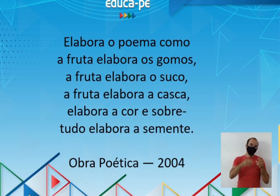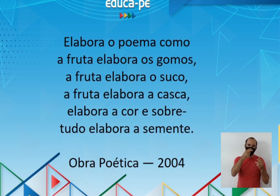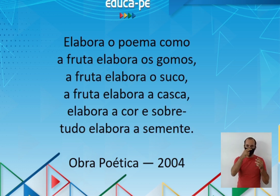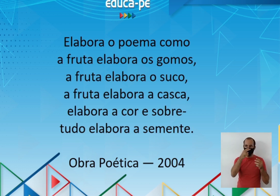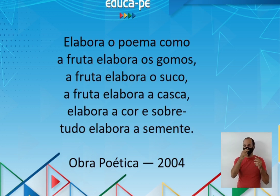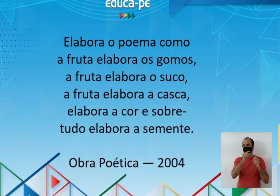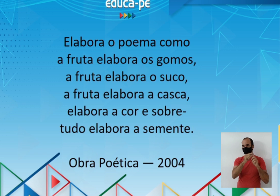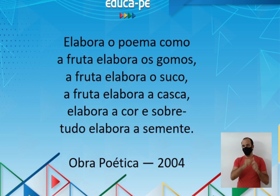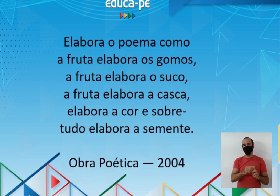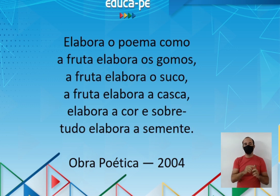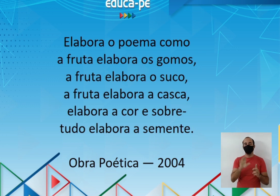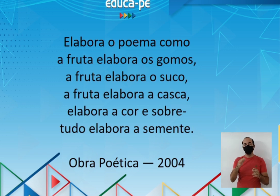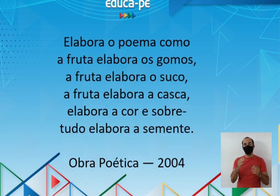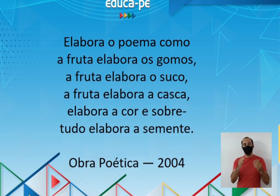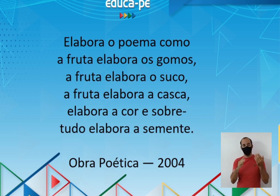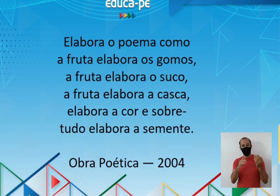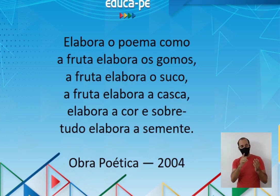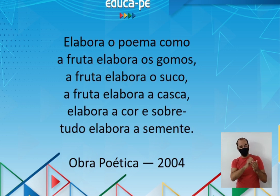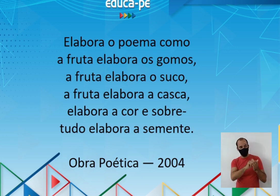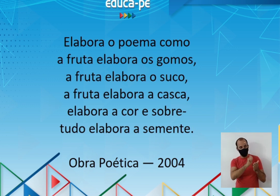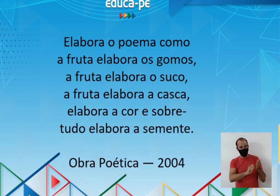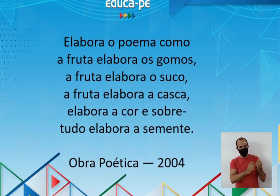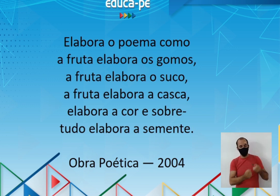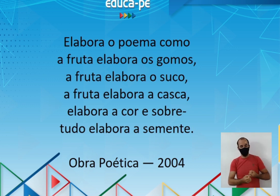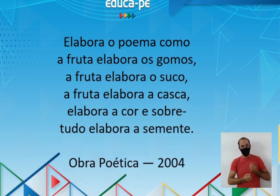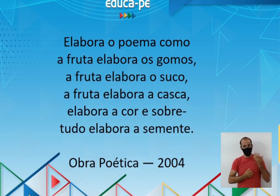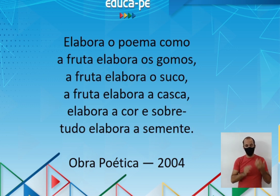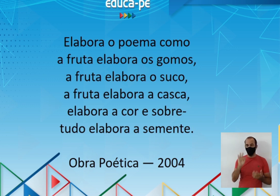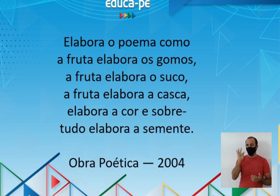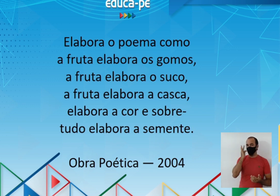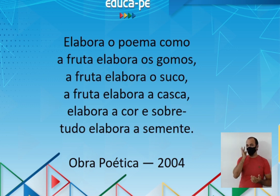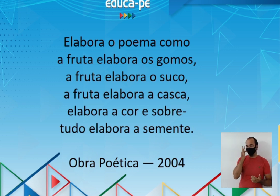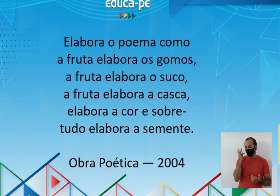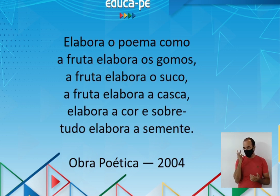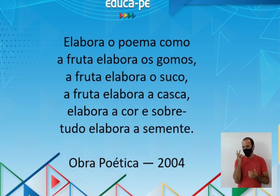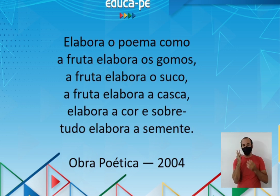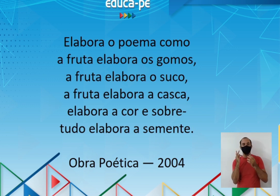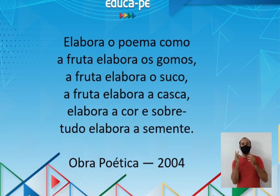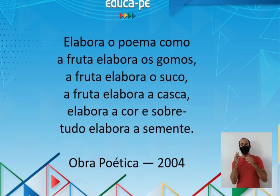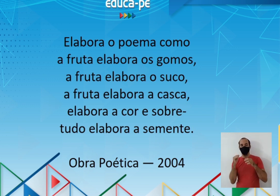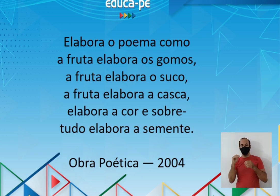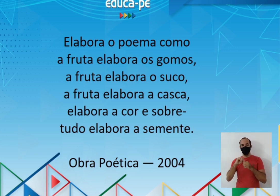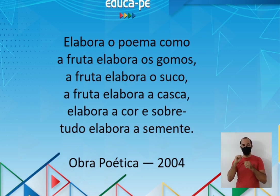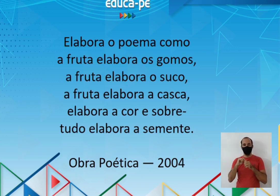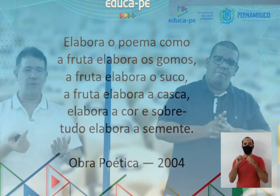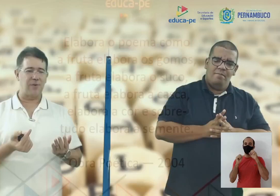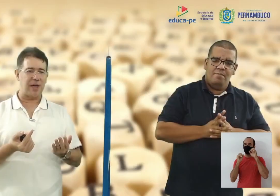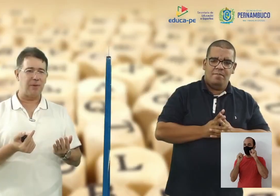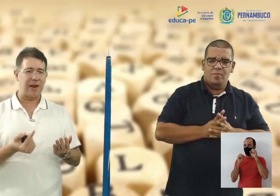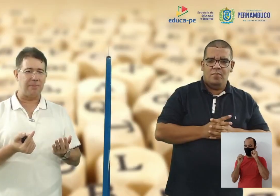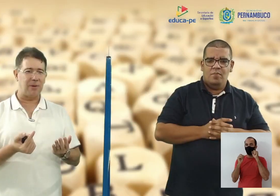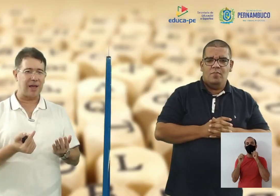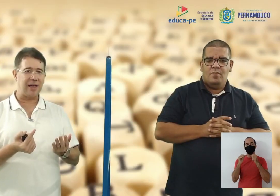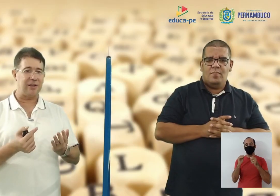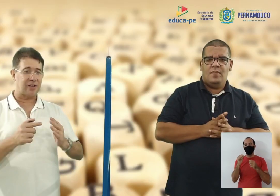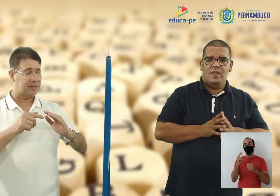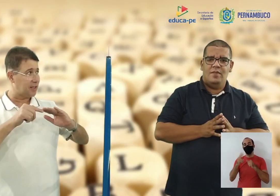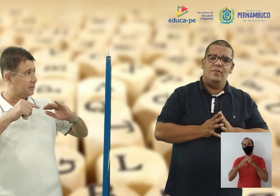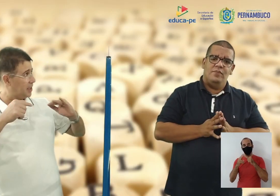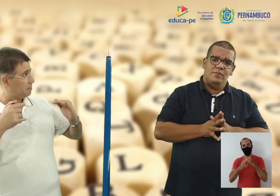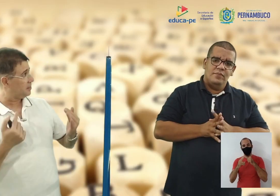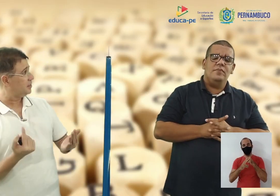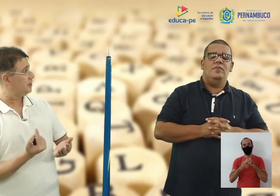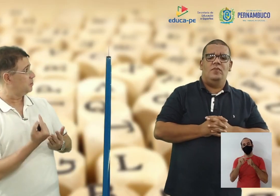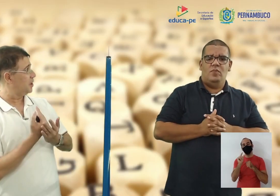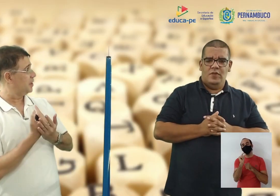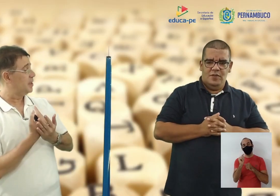fruta elabora os gomos. A fruta elabora o suco. Então veja que nós temos aqui o verbo elaborar e está